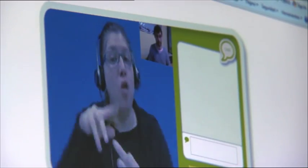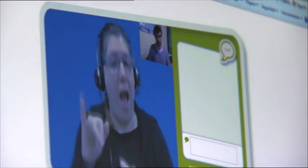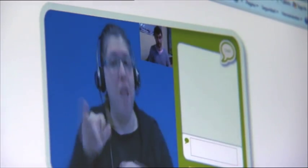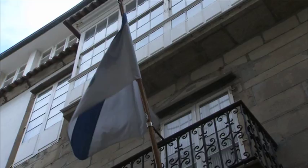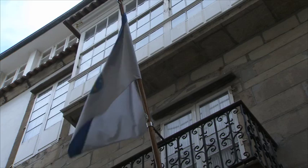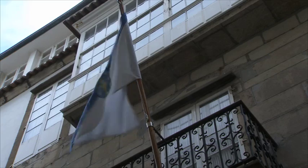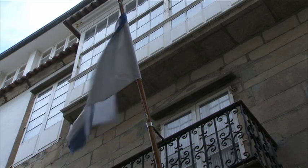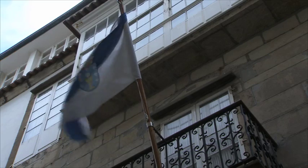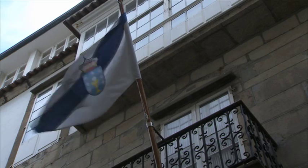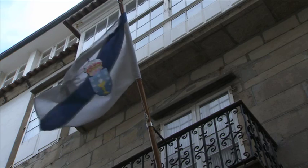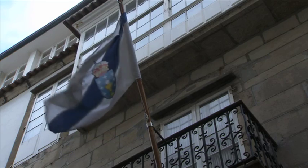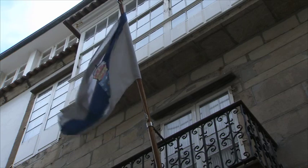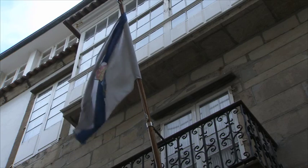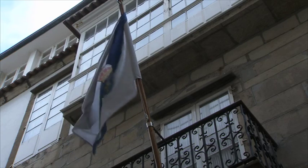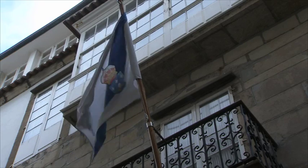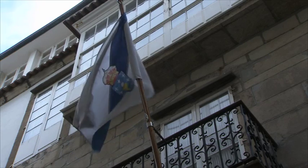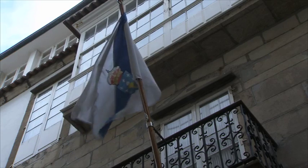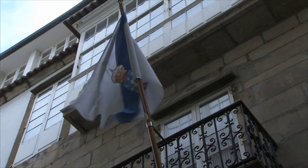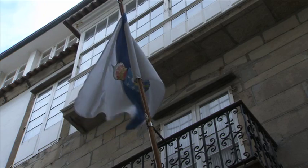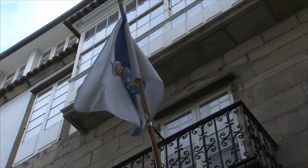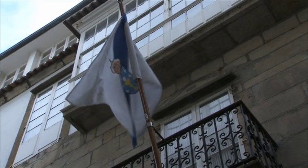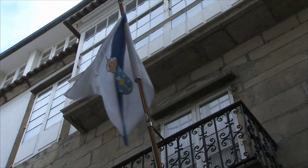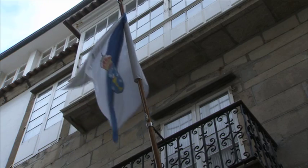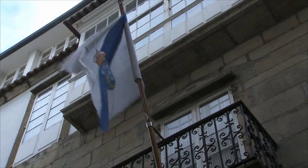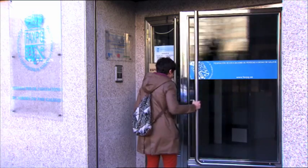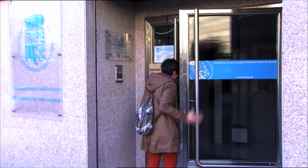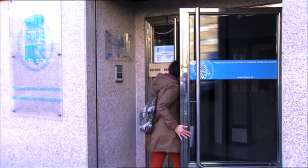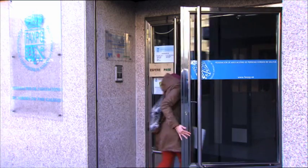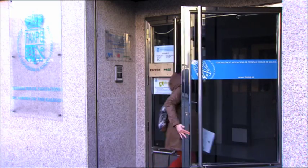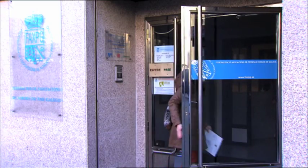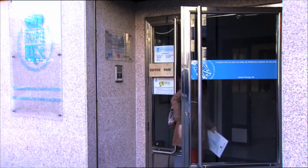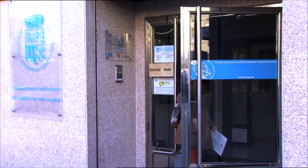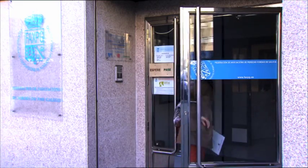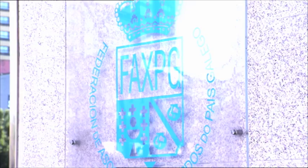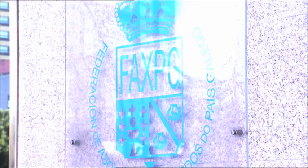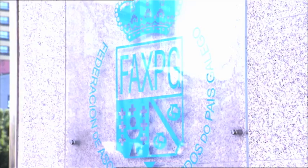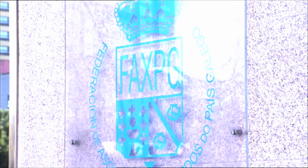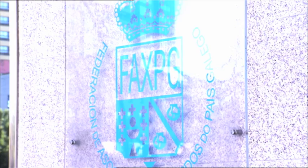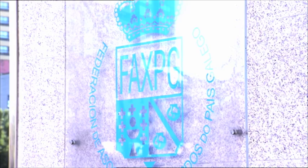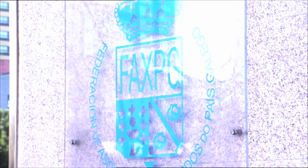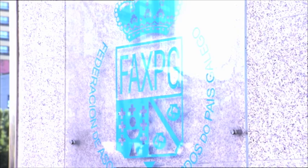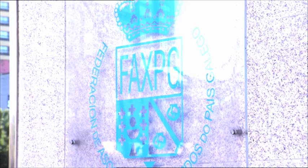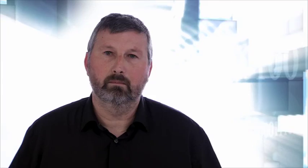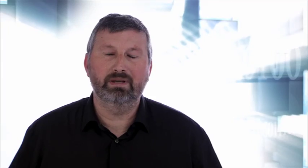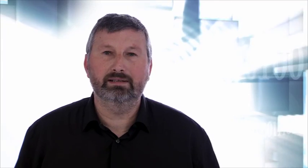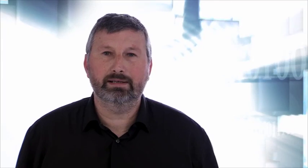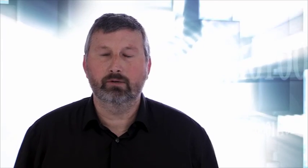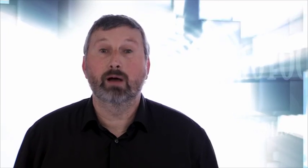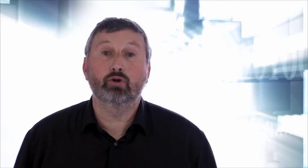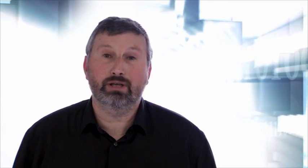pantalla. En Galicia hai 7 puntos Biltec en dependencias da Xunta, situados nas principais cidades galegas. Biltec é unha mostra